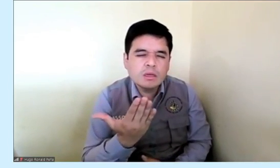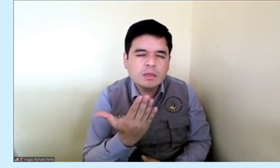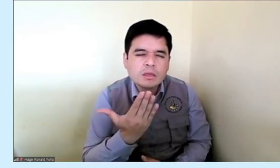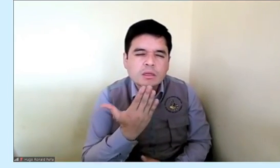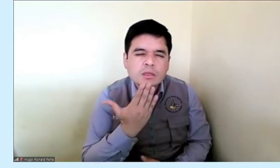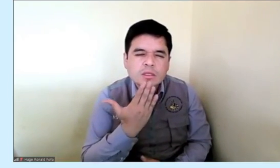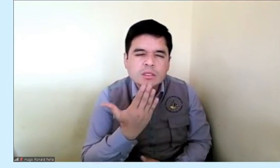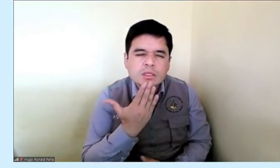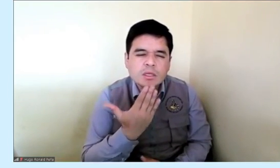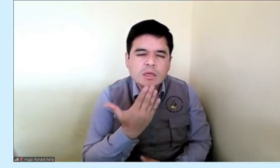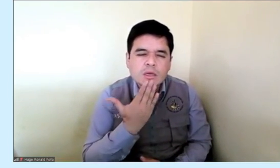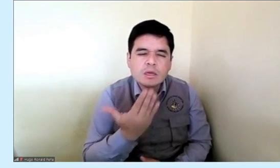¿Quiénes?